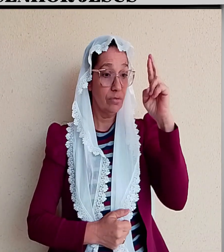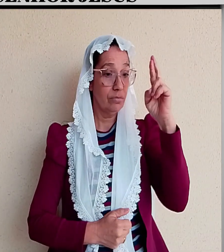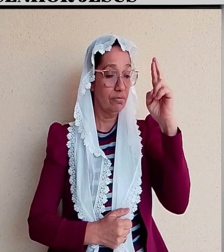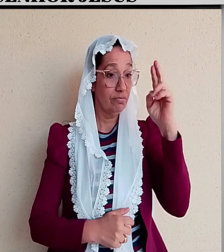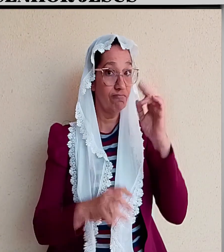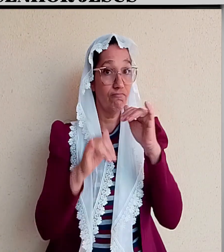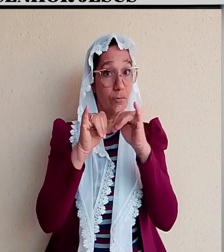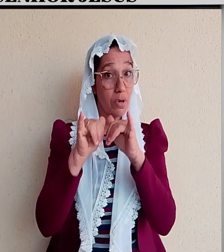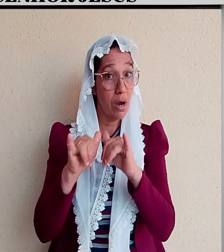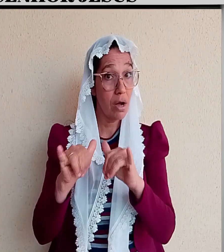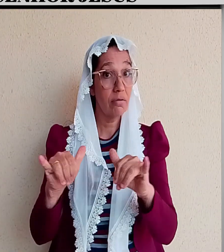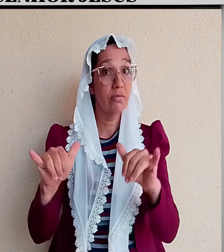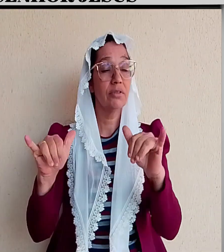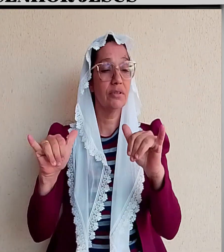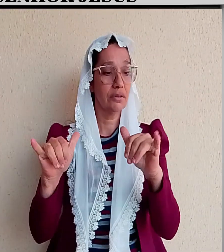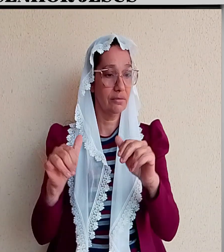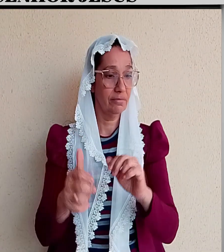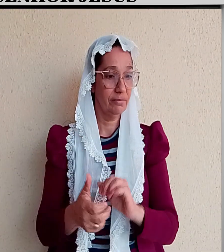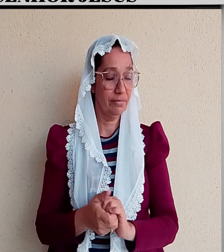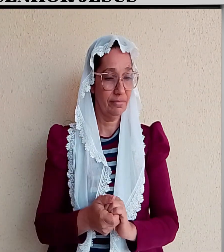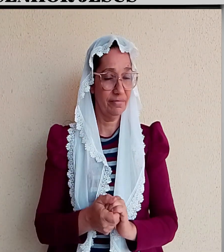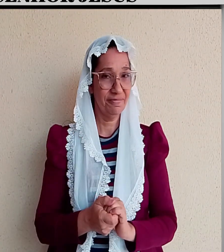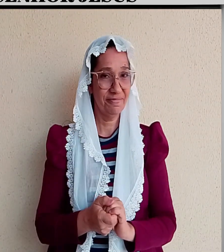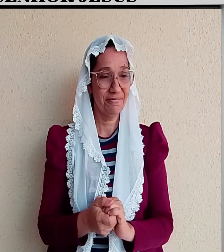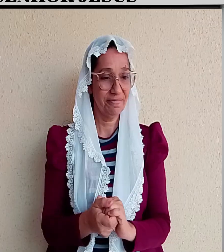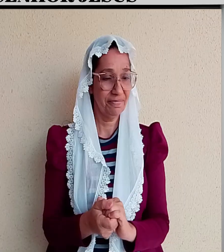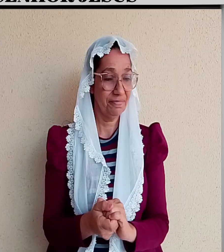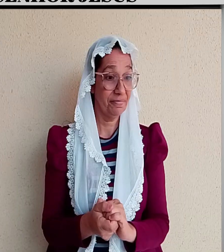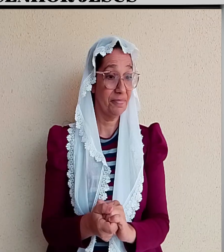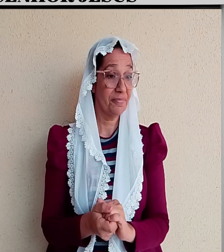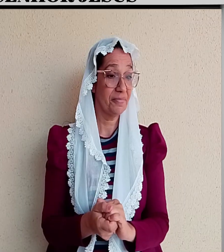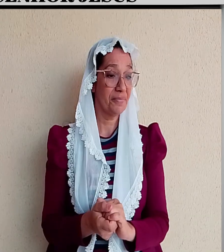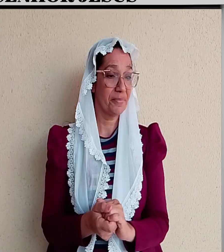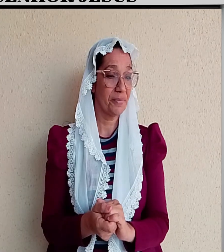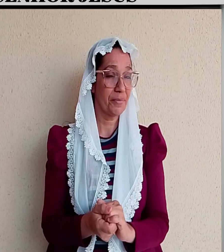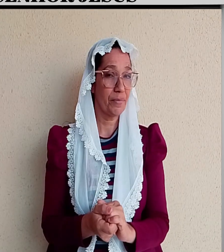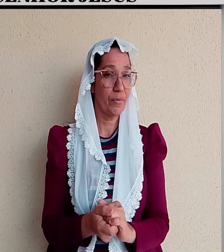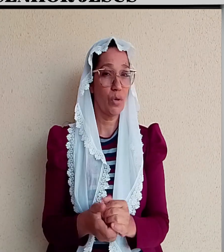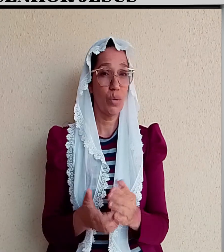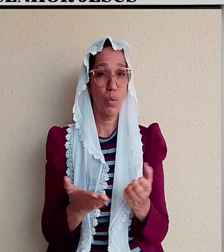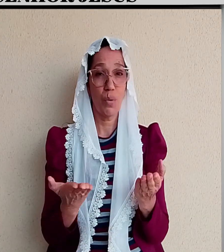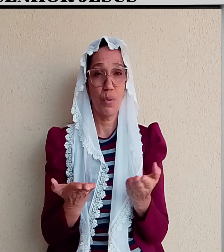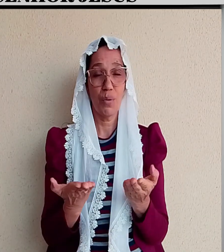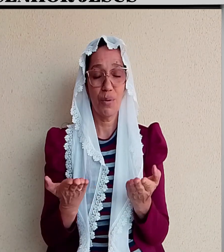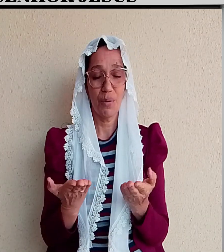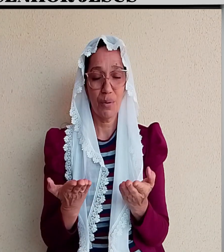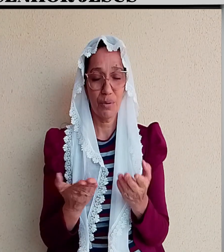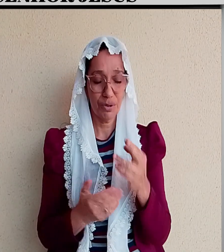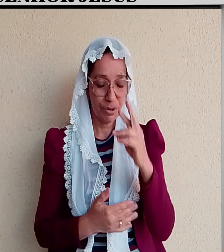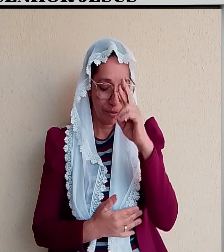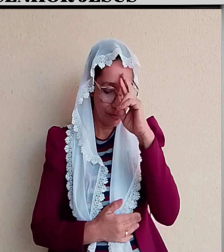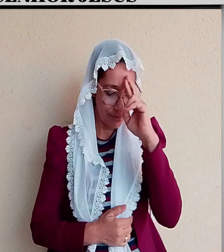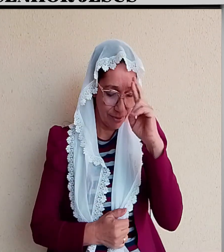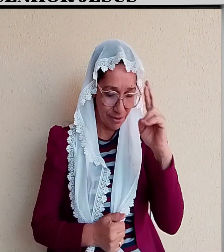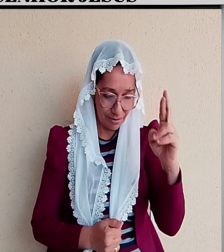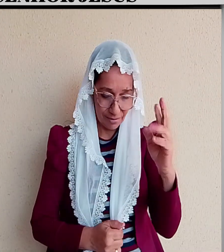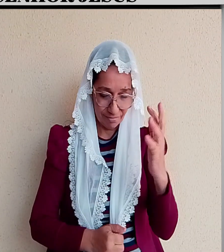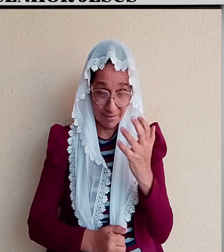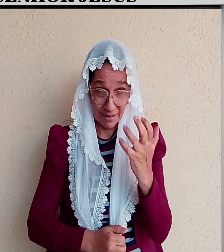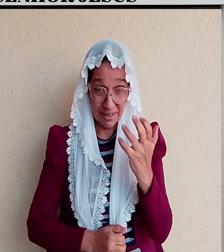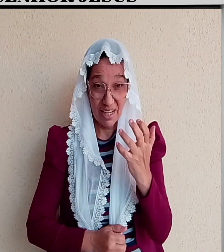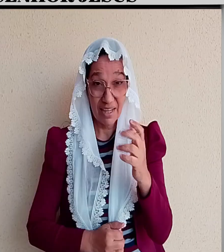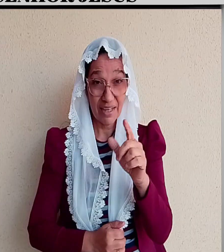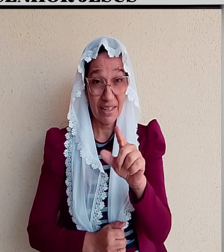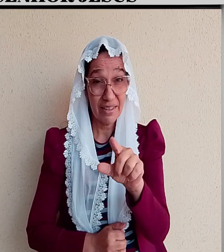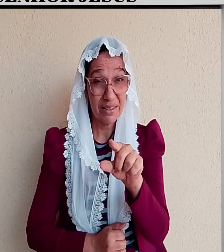hoje você recebe a qualidade de discípulo na minha presença, aleluia. Que aonde você entrar, e se você saudar